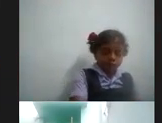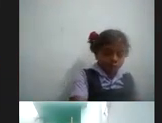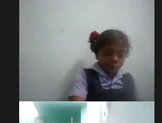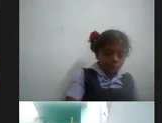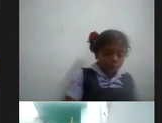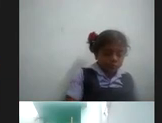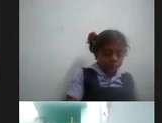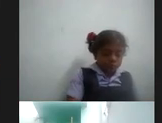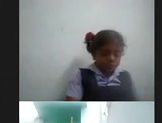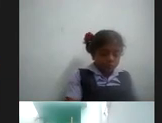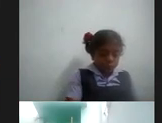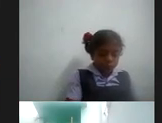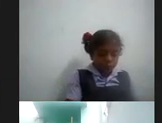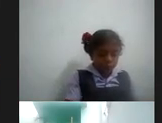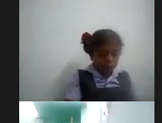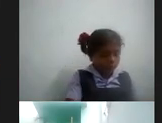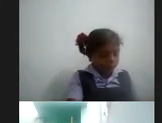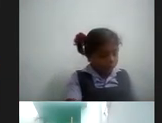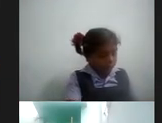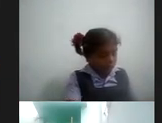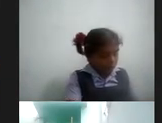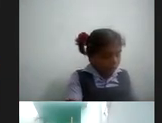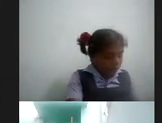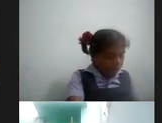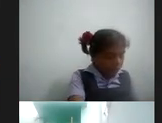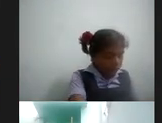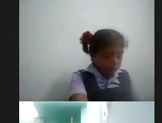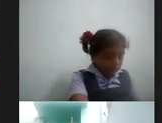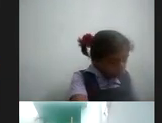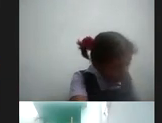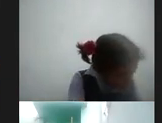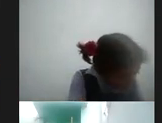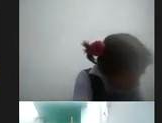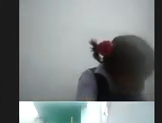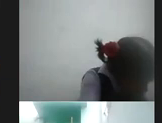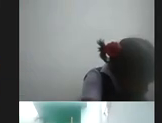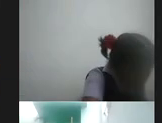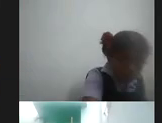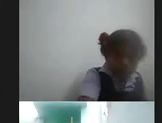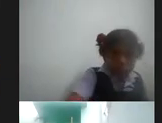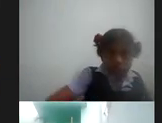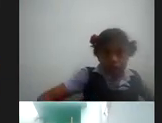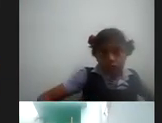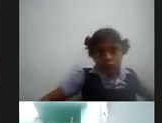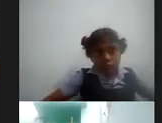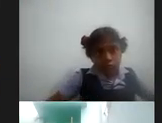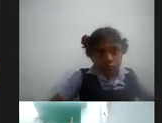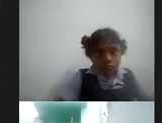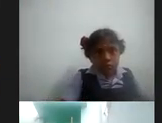అనగనగనగా ఒక ఊరిలో ఒక పెద్ద ఇల్లు ఉండేదంట అది ఒక రోజు మాట్లాడిందంట ఒక రోజు తనకి ఒక